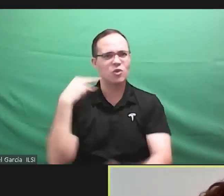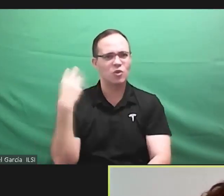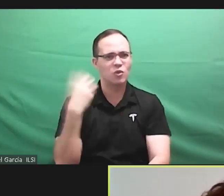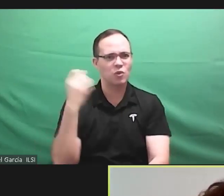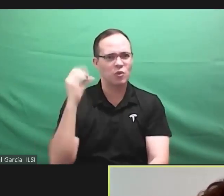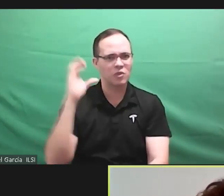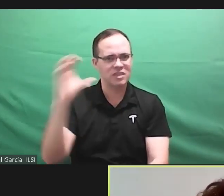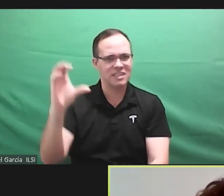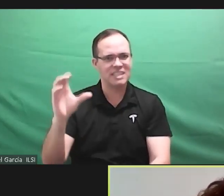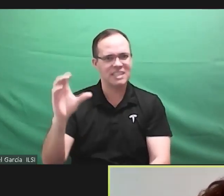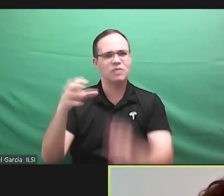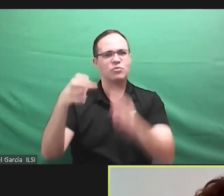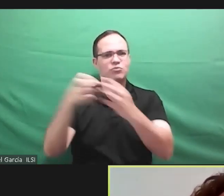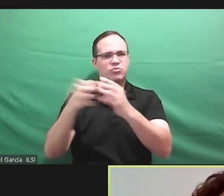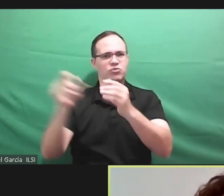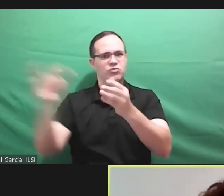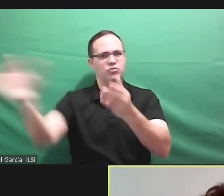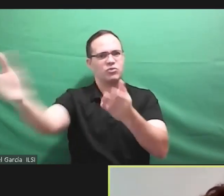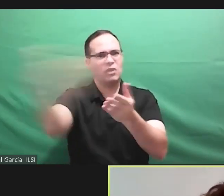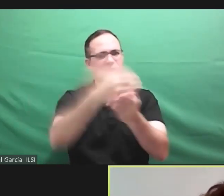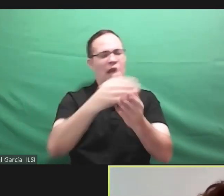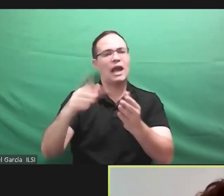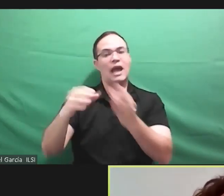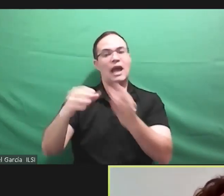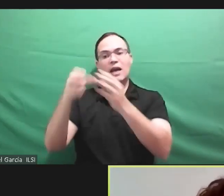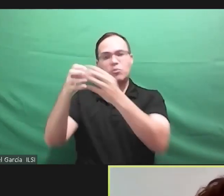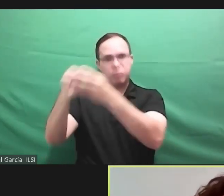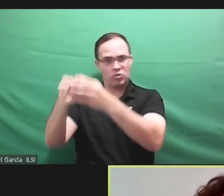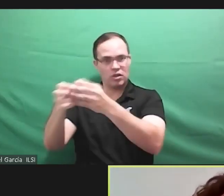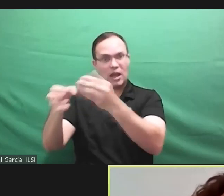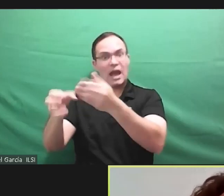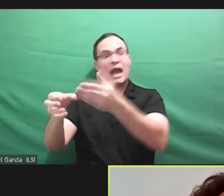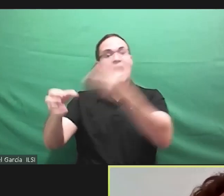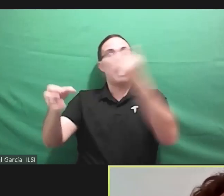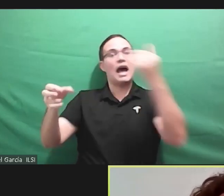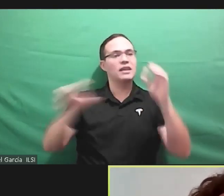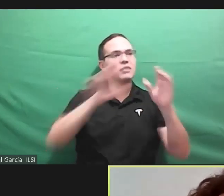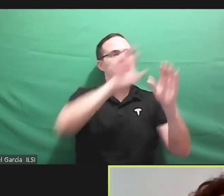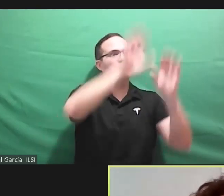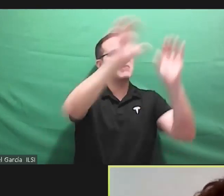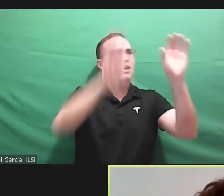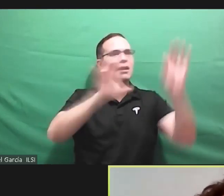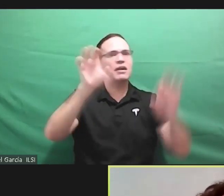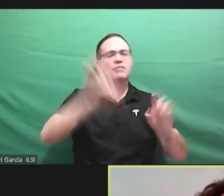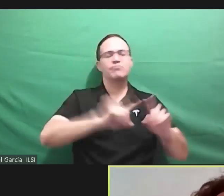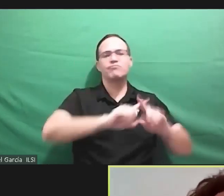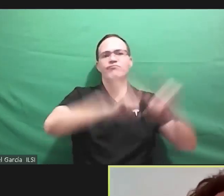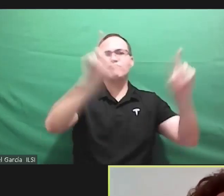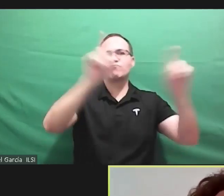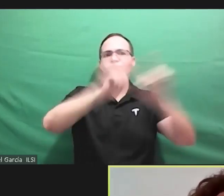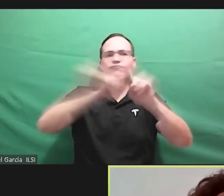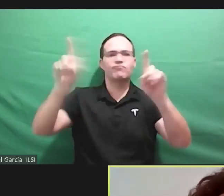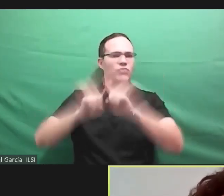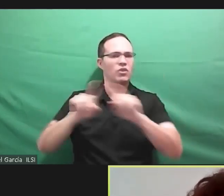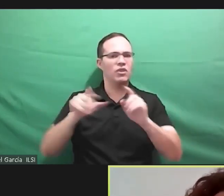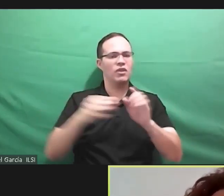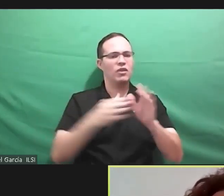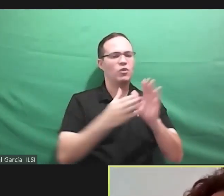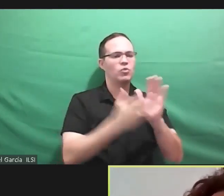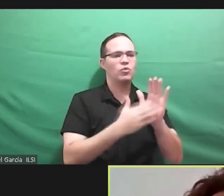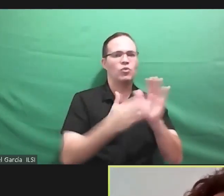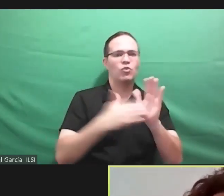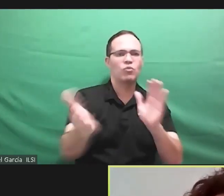cada país tenía su propia metodología y no permitía comparar los datos. Entonces, ahora